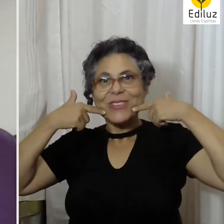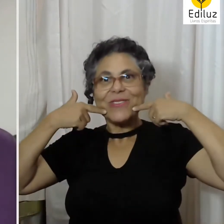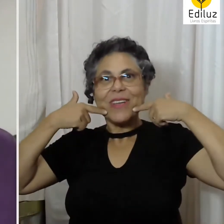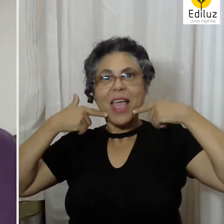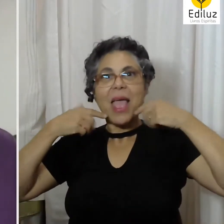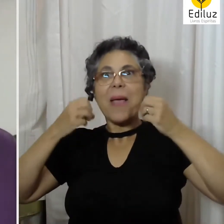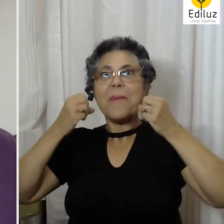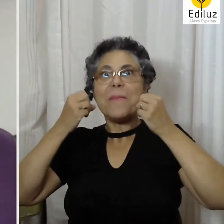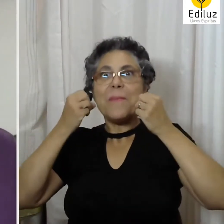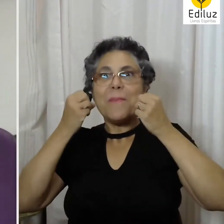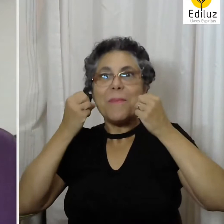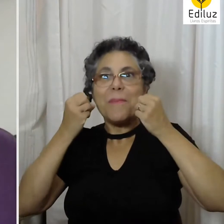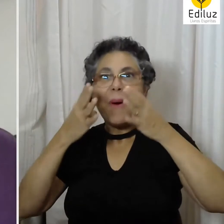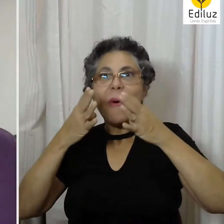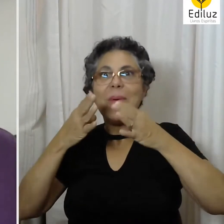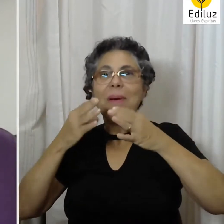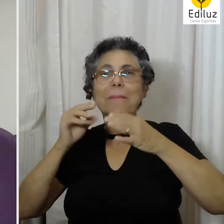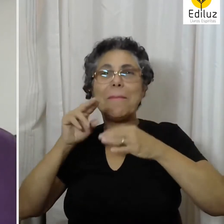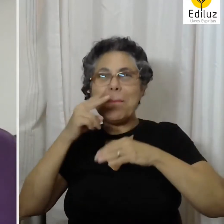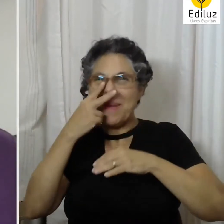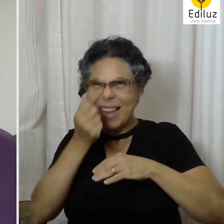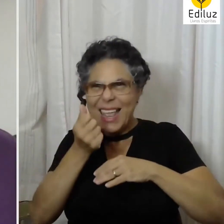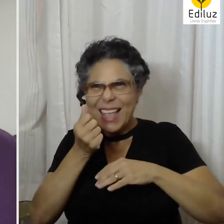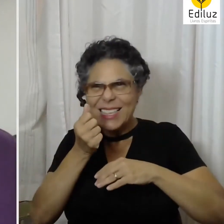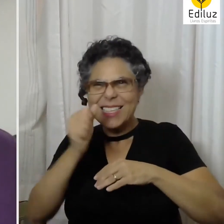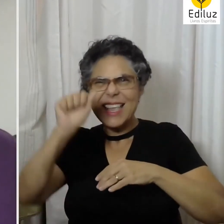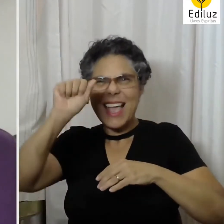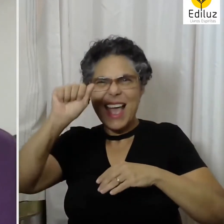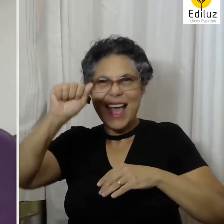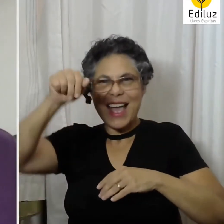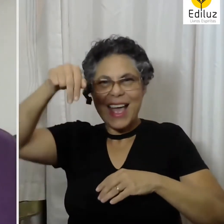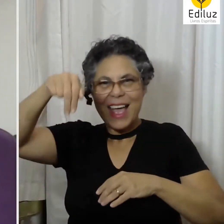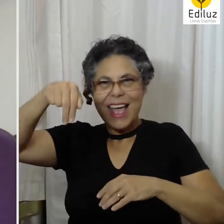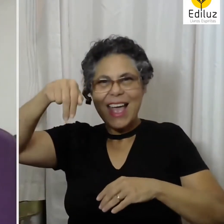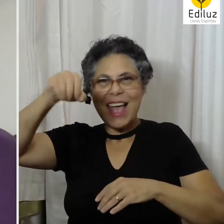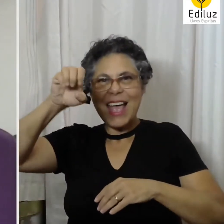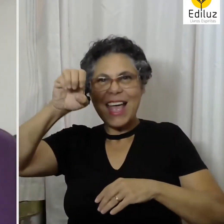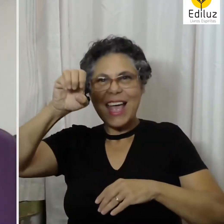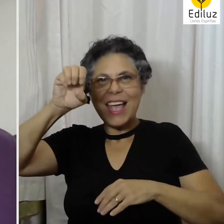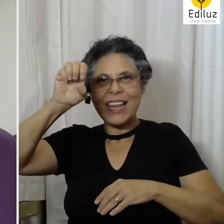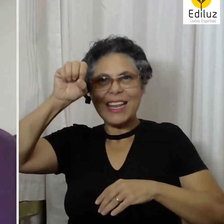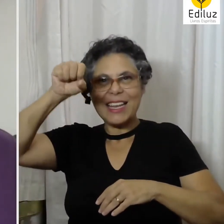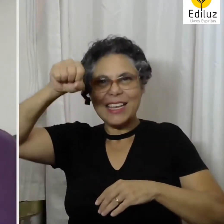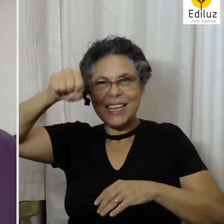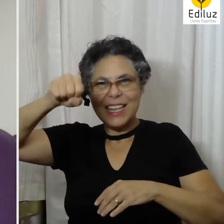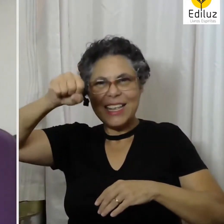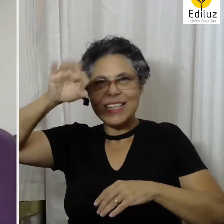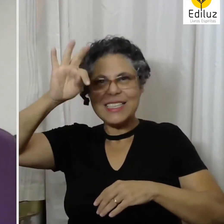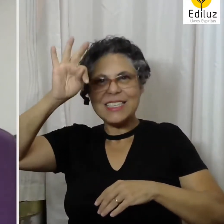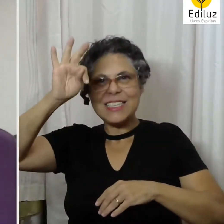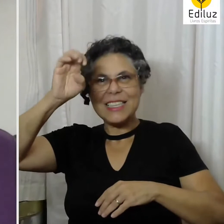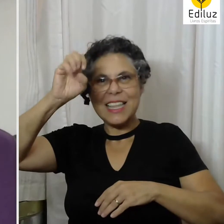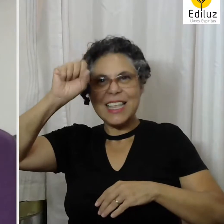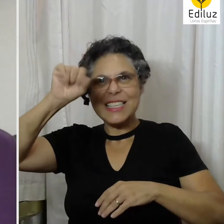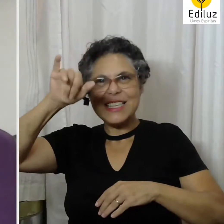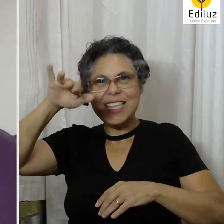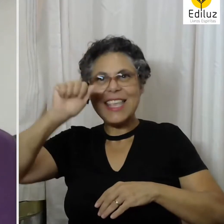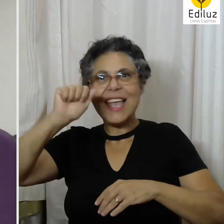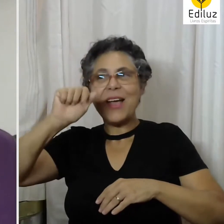muitas vezes como um anestésico, como um analgésico, porque leva, induz, sugestiona o